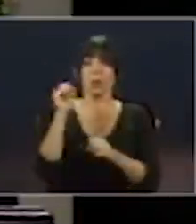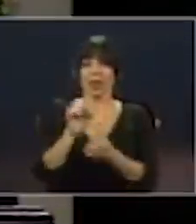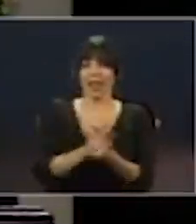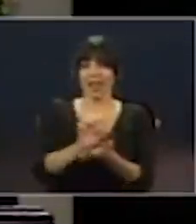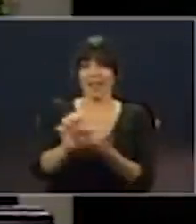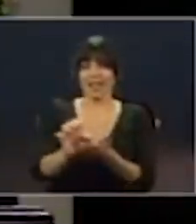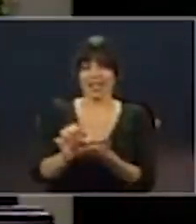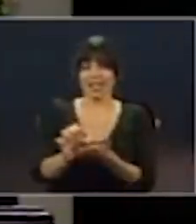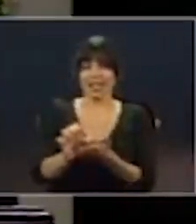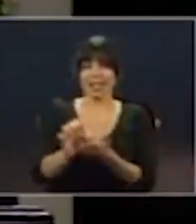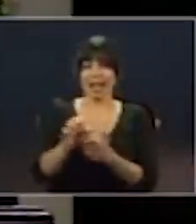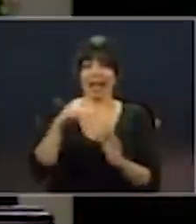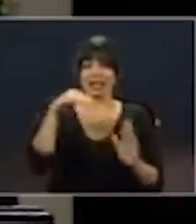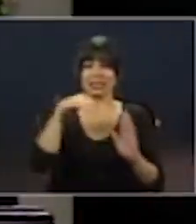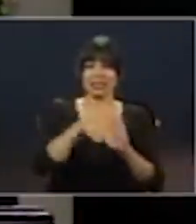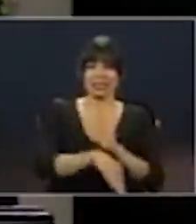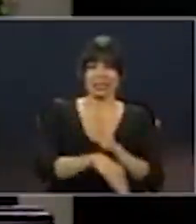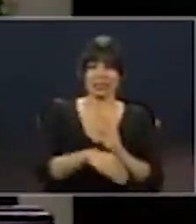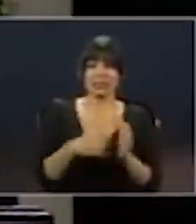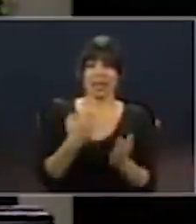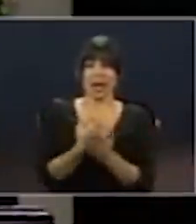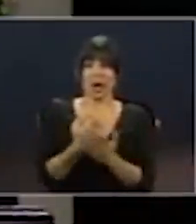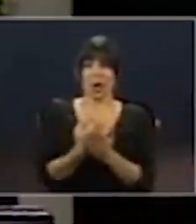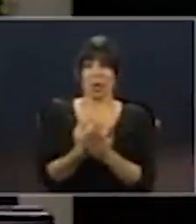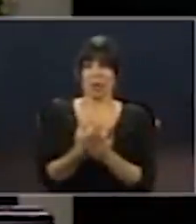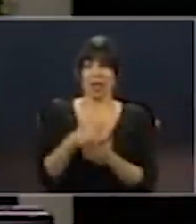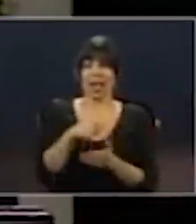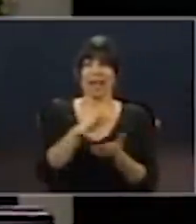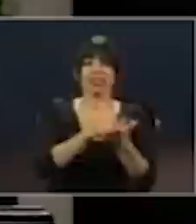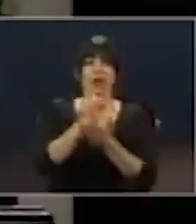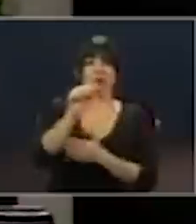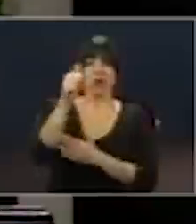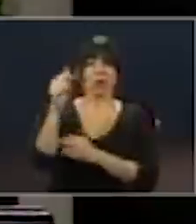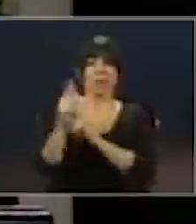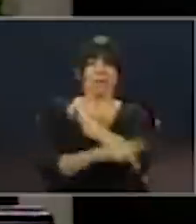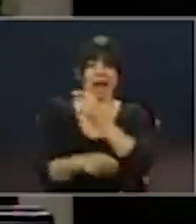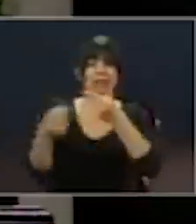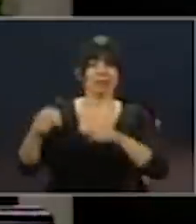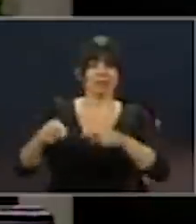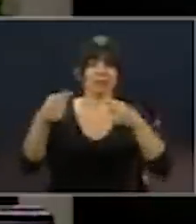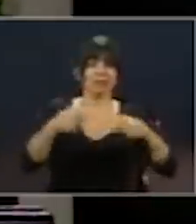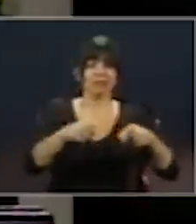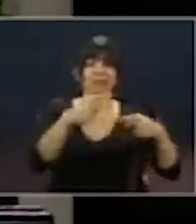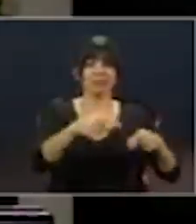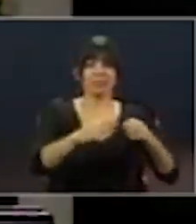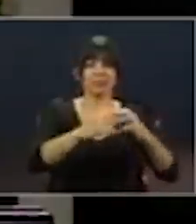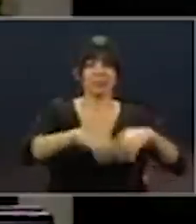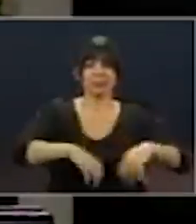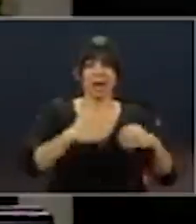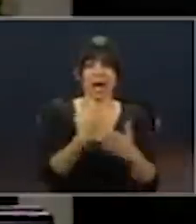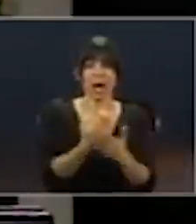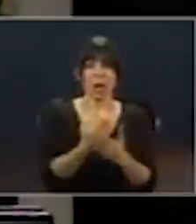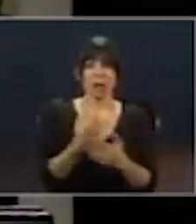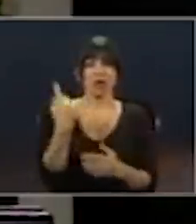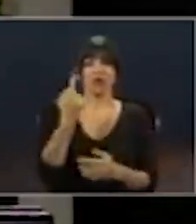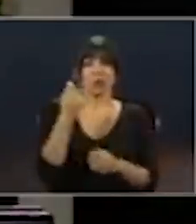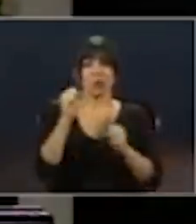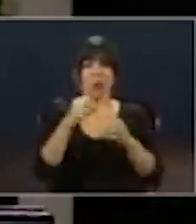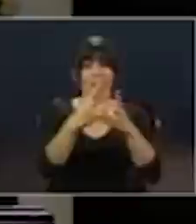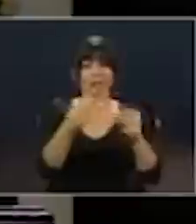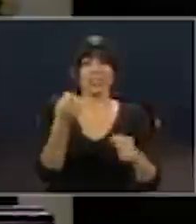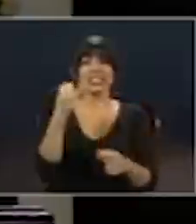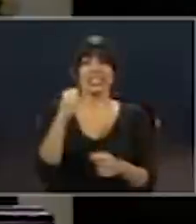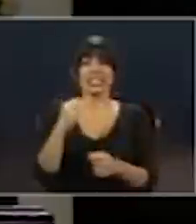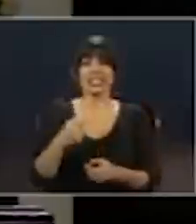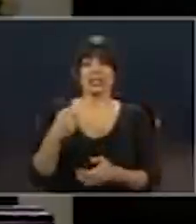evitaremos caer en la peligrosa inestabilidad que ha destruido a otras naciones si dotamos a la sociedad nacional de un régimen